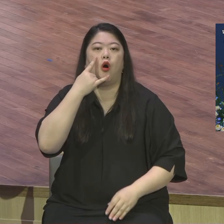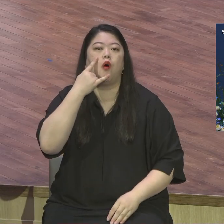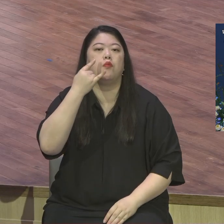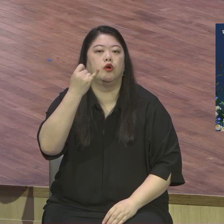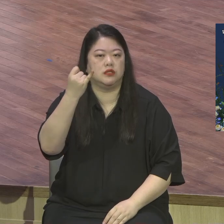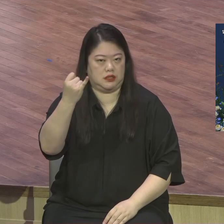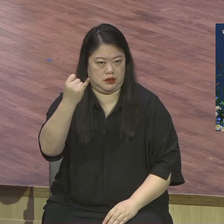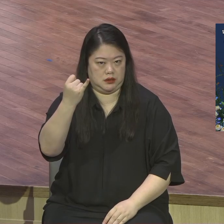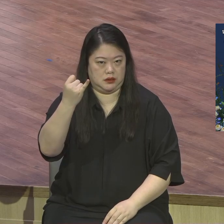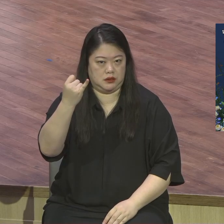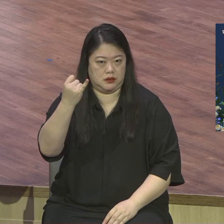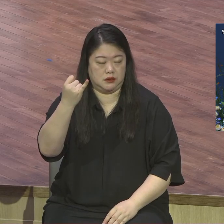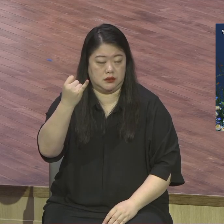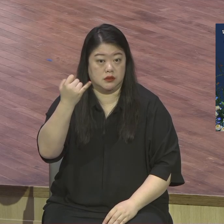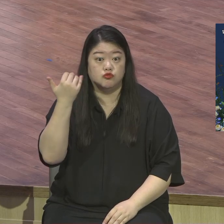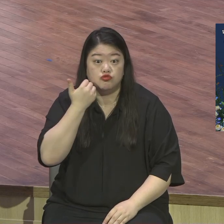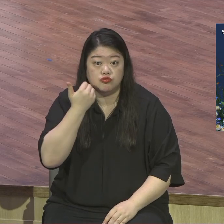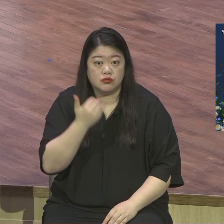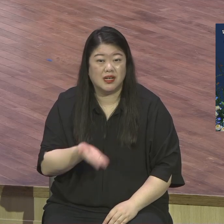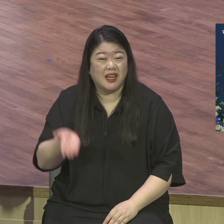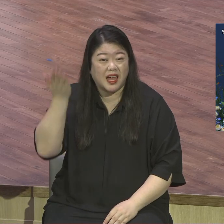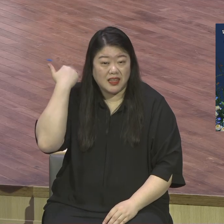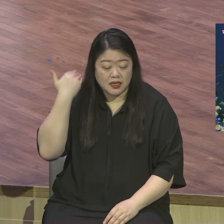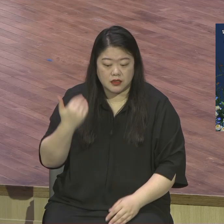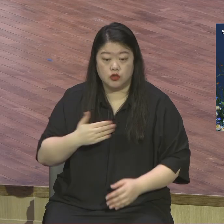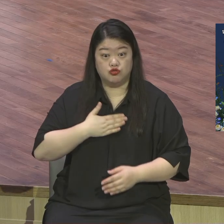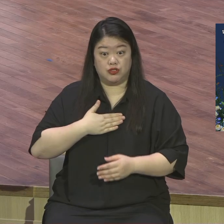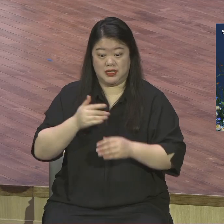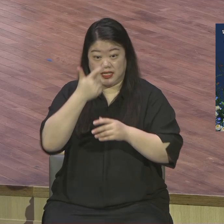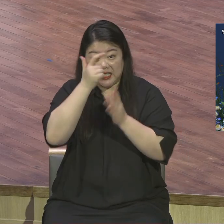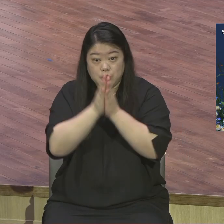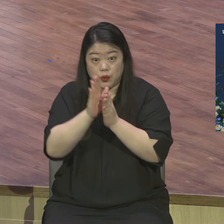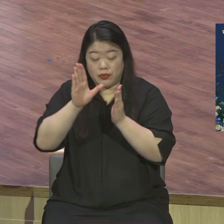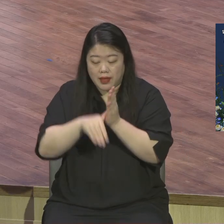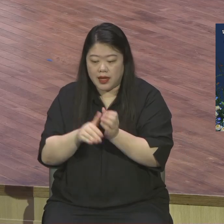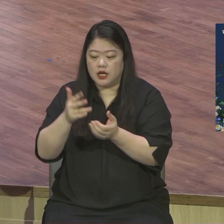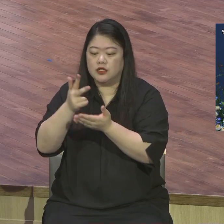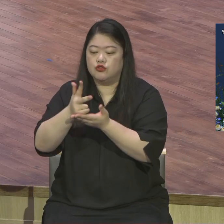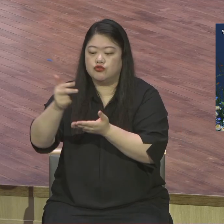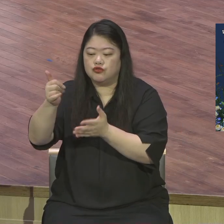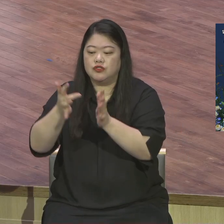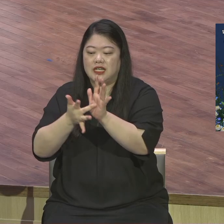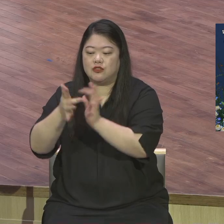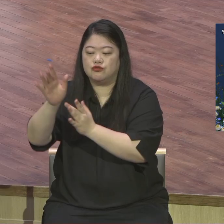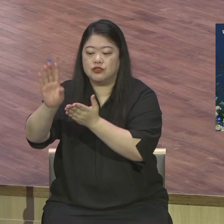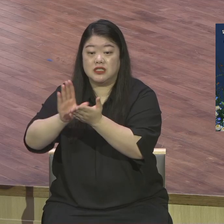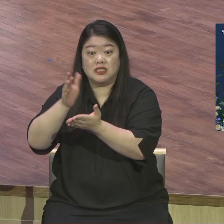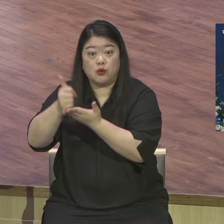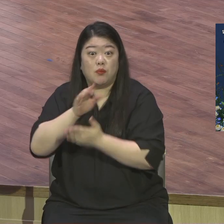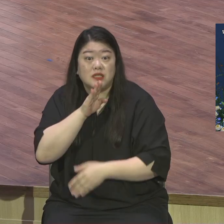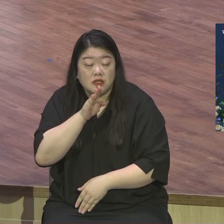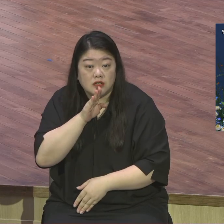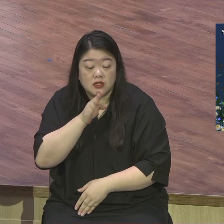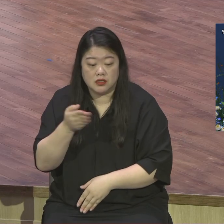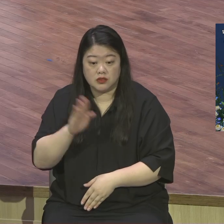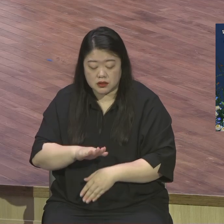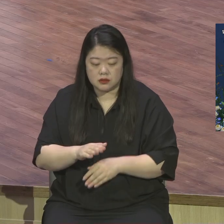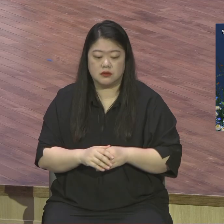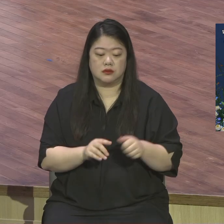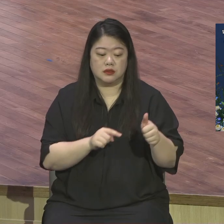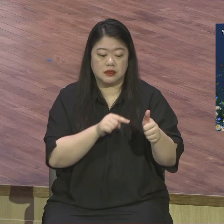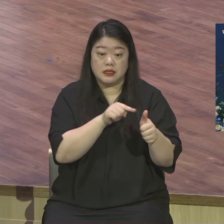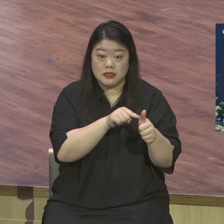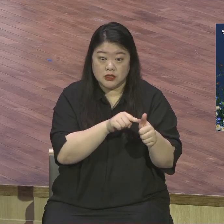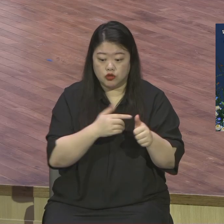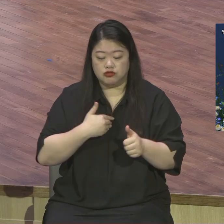안상홍 이름을 기도합니다. 지금 또 우리는 주 하나님 지으신 모든 세계는 안상홍님 지으신 모든 세계입니다. 예수께서